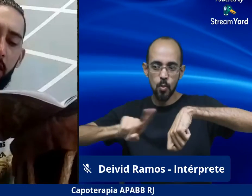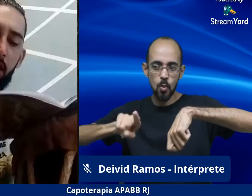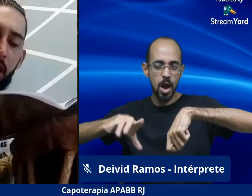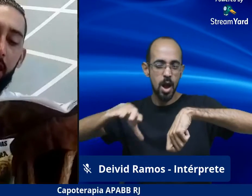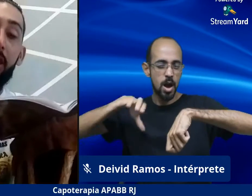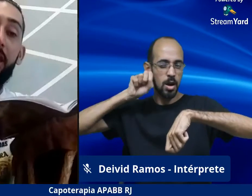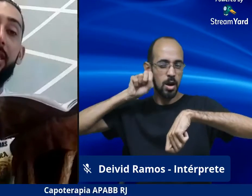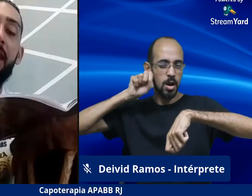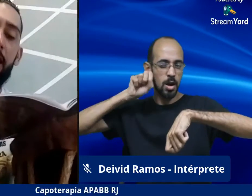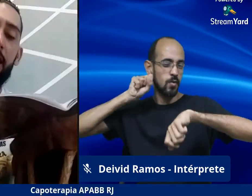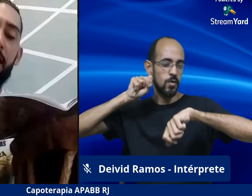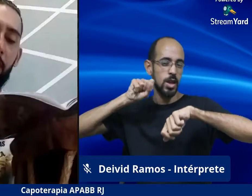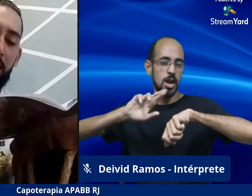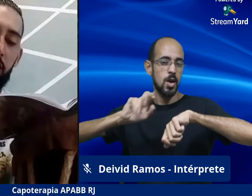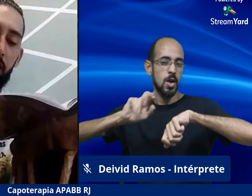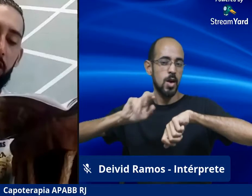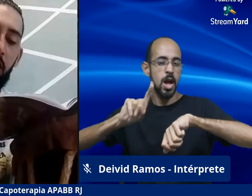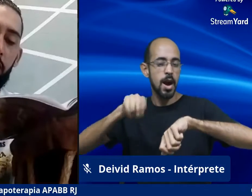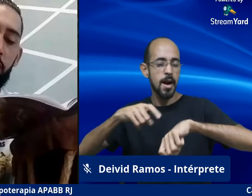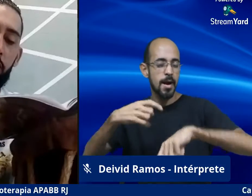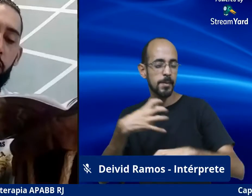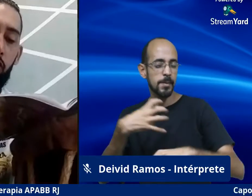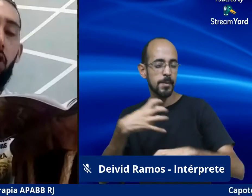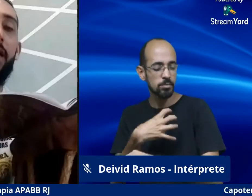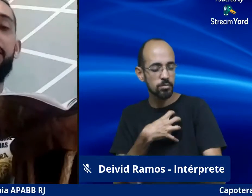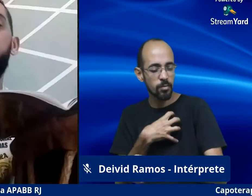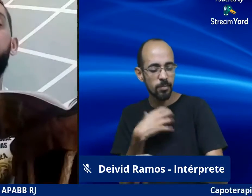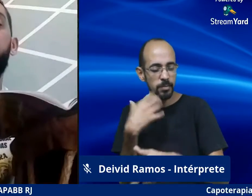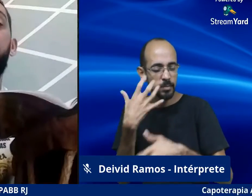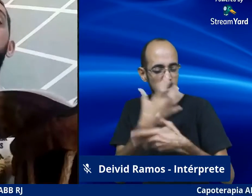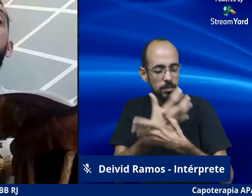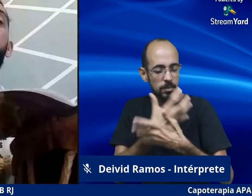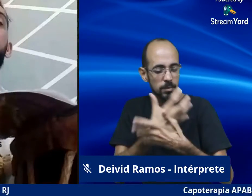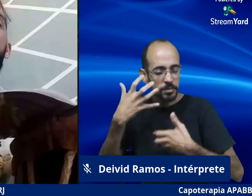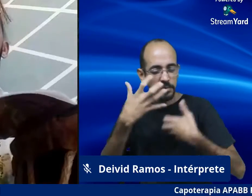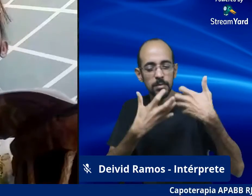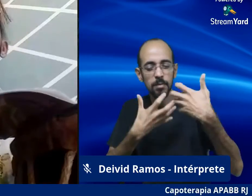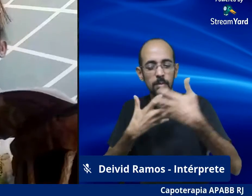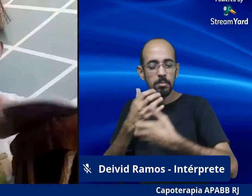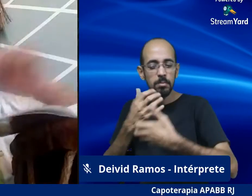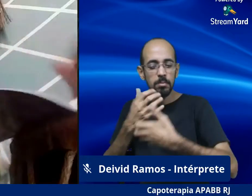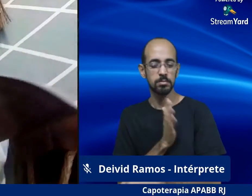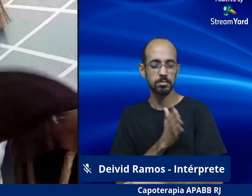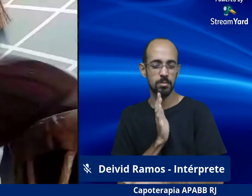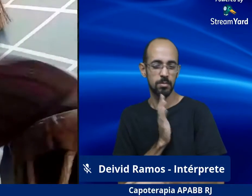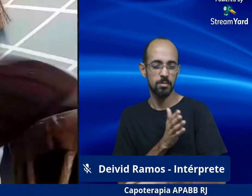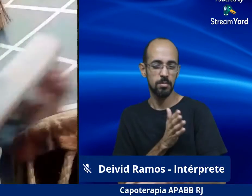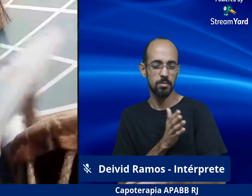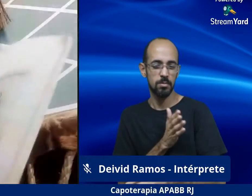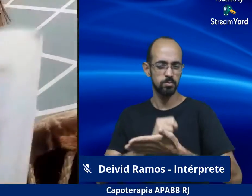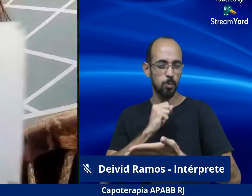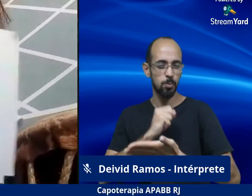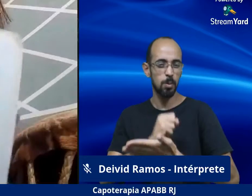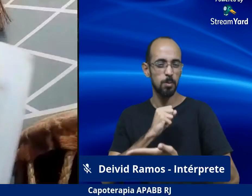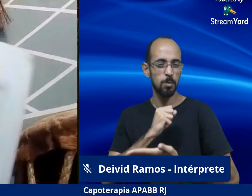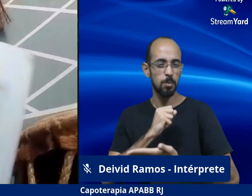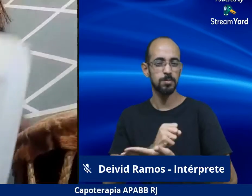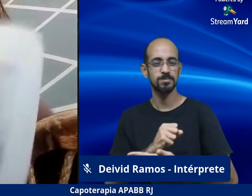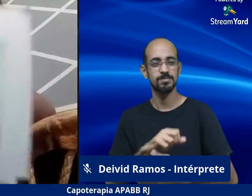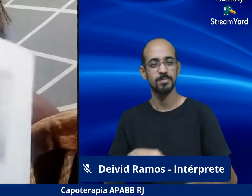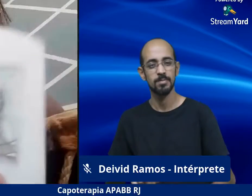melodia que desenha as batidas de um coração sempre a palpitar. E aqui, ó,